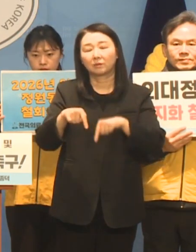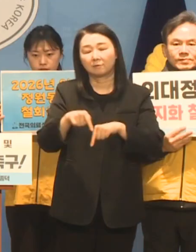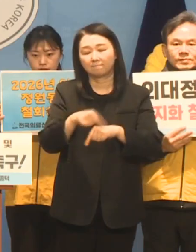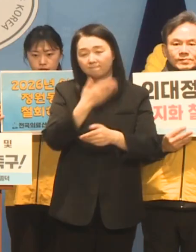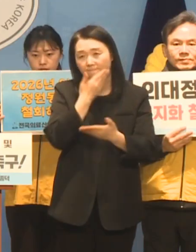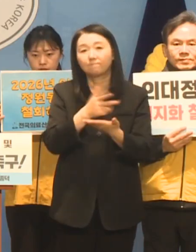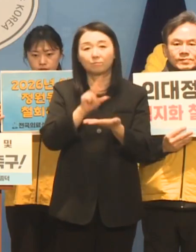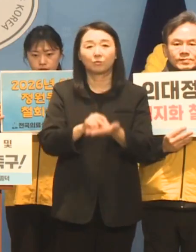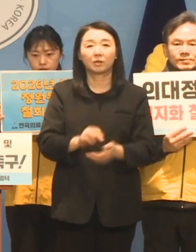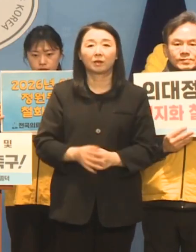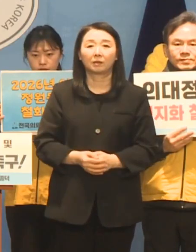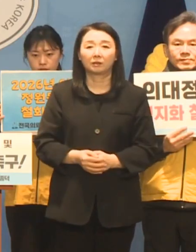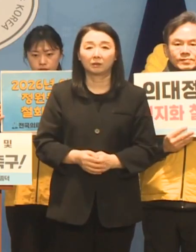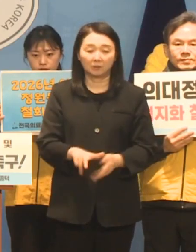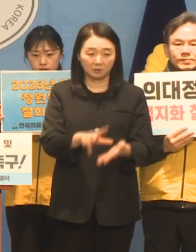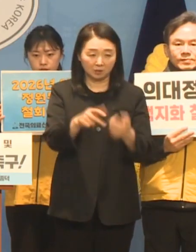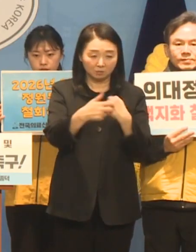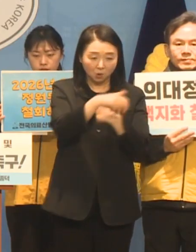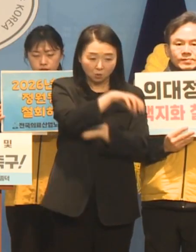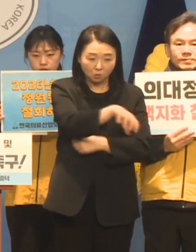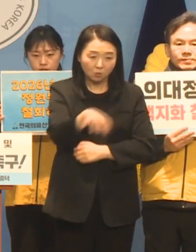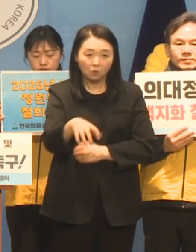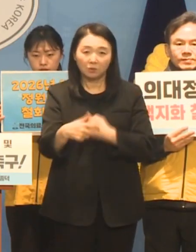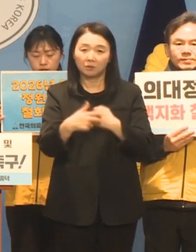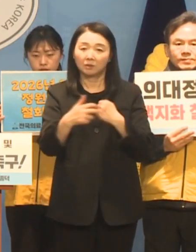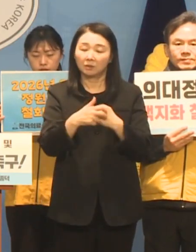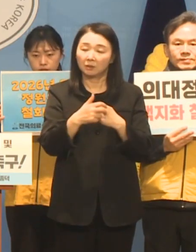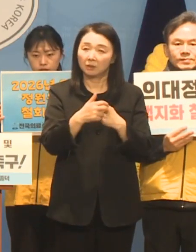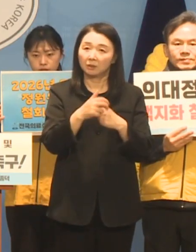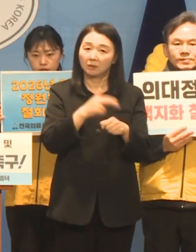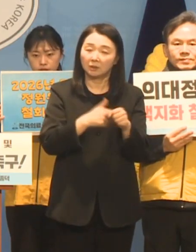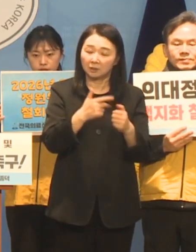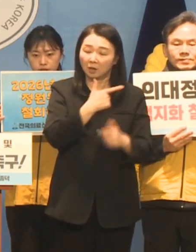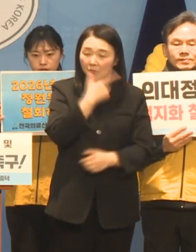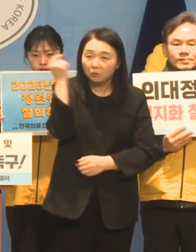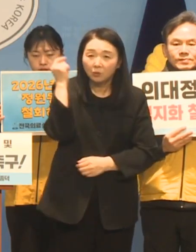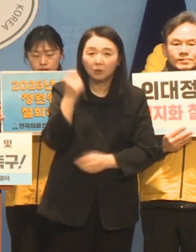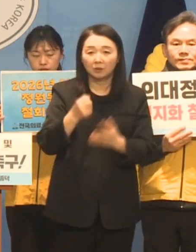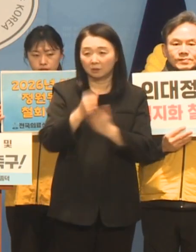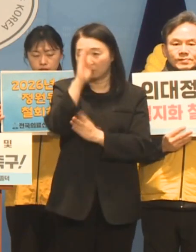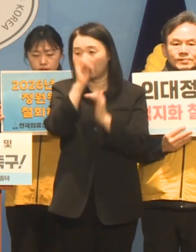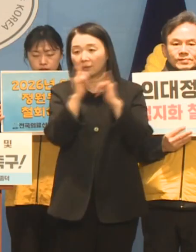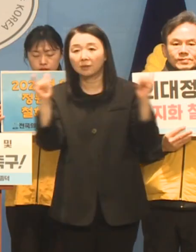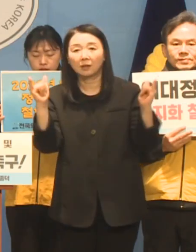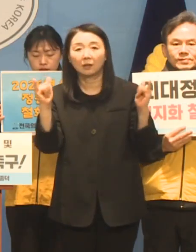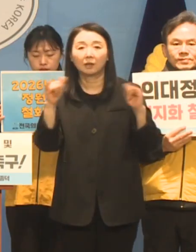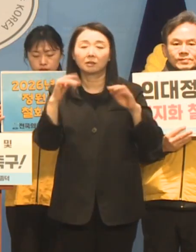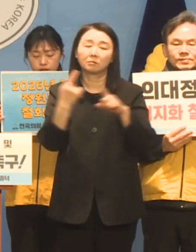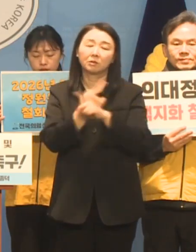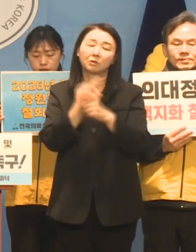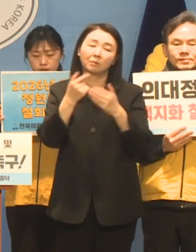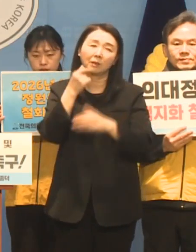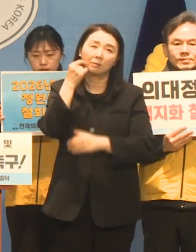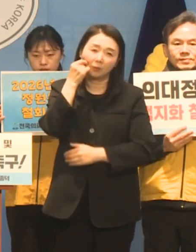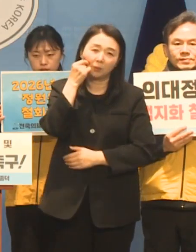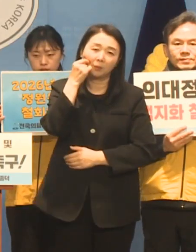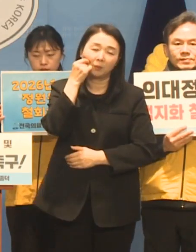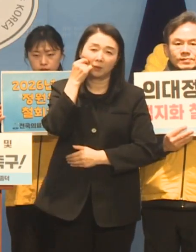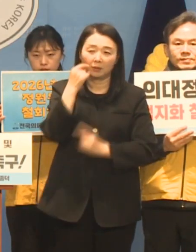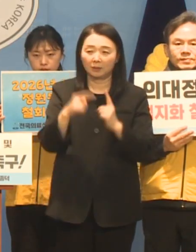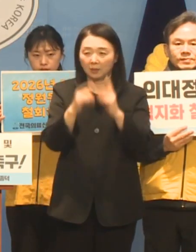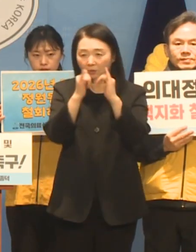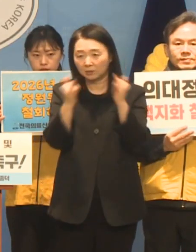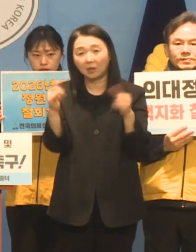과제입니다. 지금도 병원 현장에서는 의사인력 부족으로 환자들이 제대로 된 치료를 받지 못하고